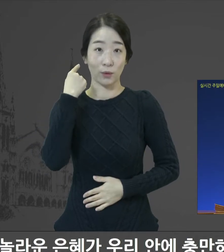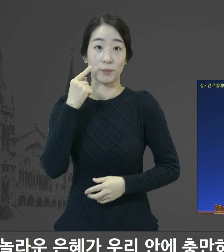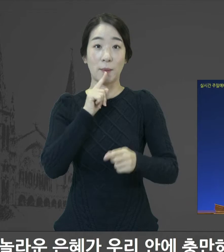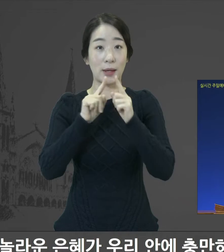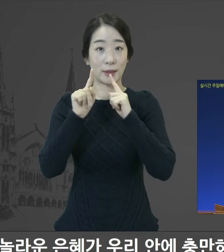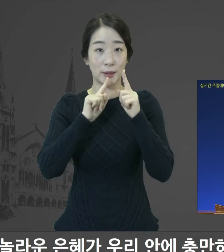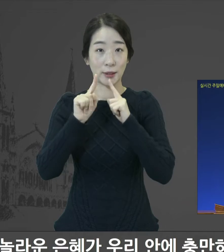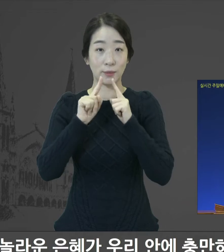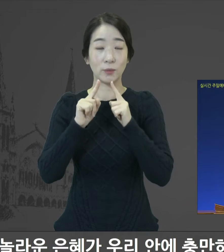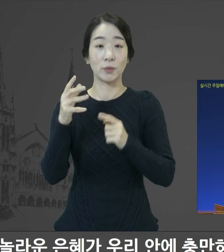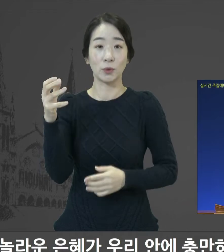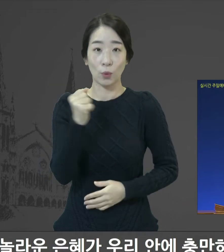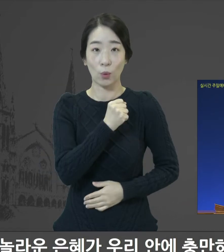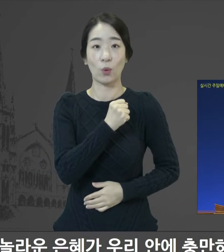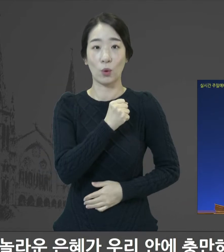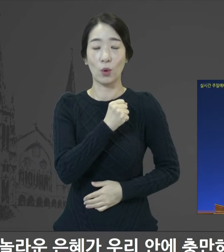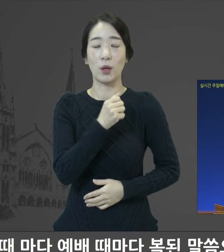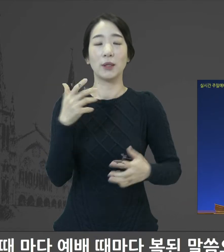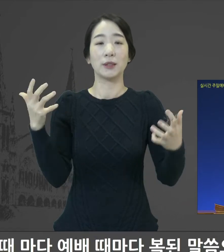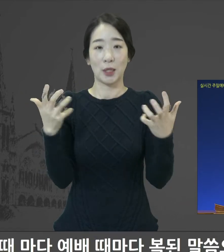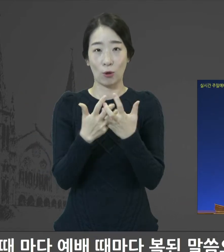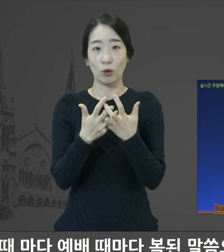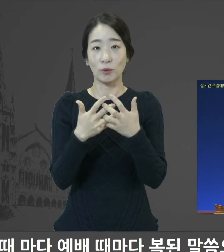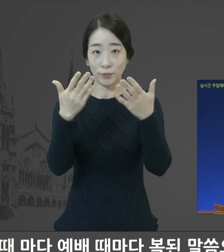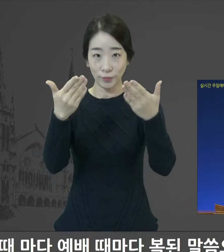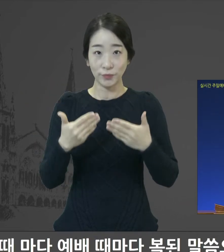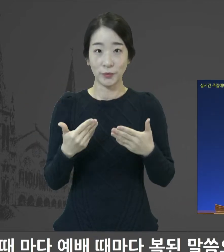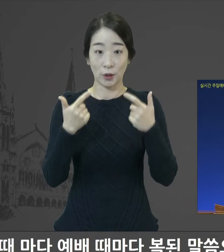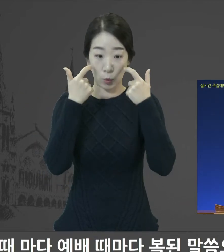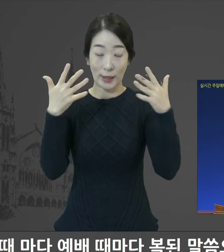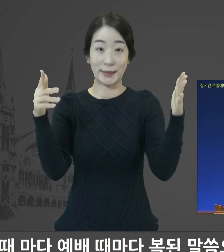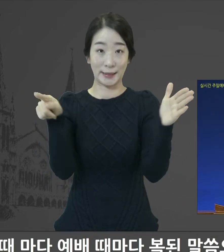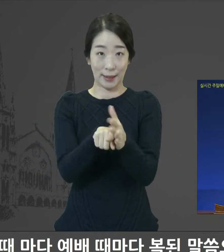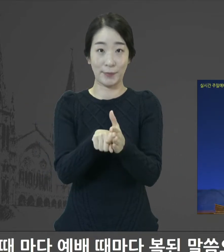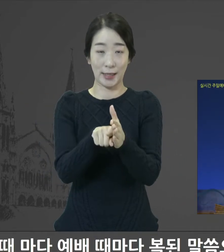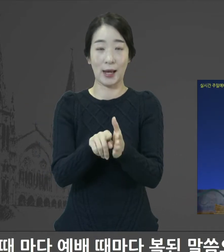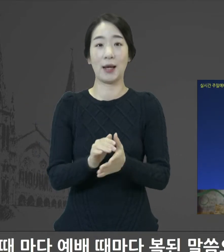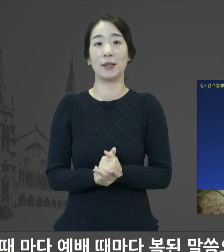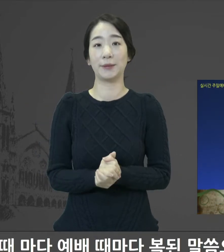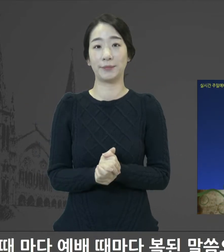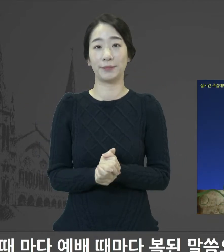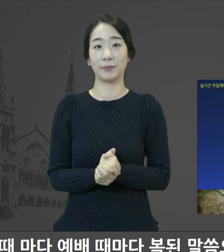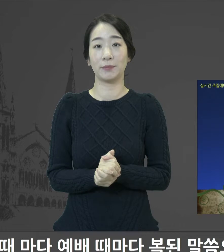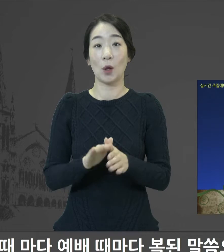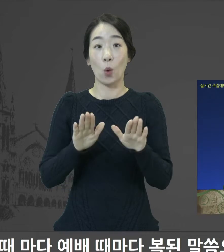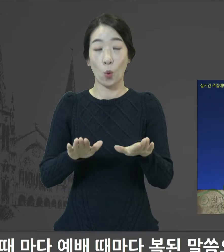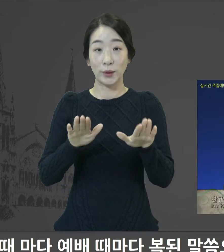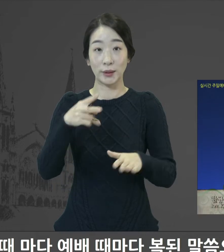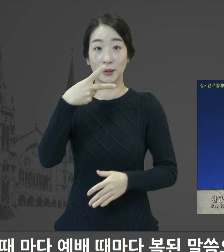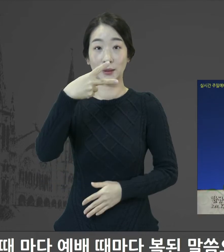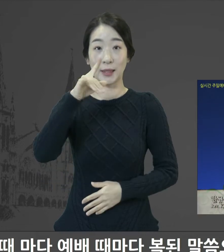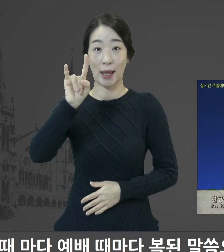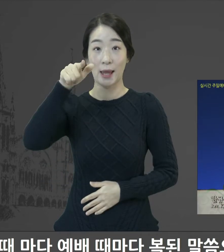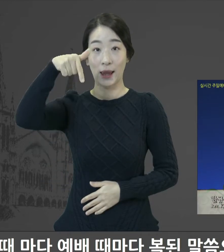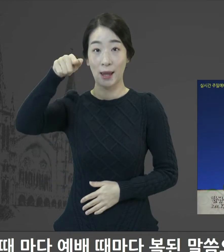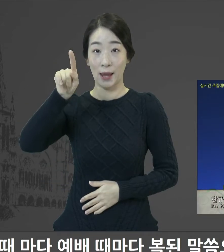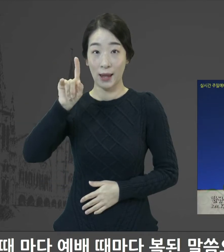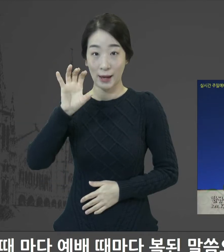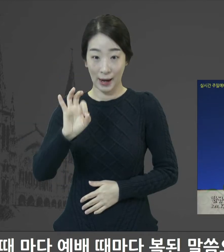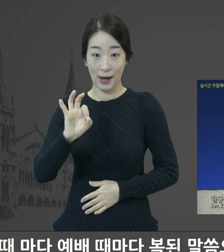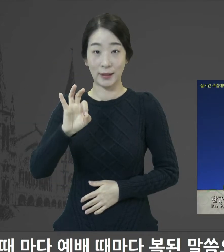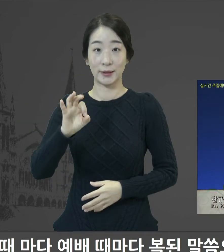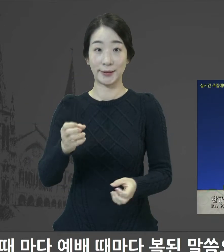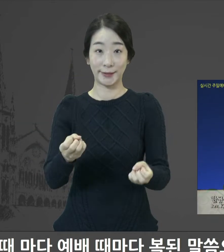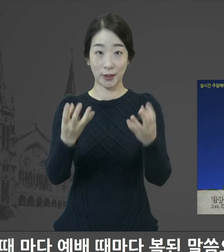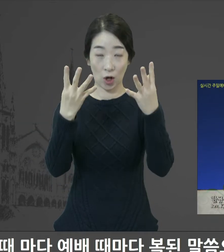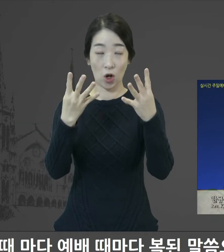소망 가운데 확신합니다. 오늘은 대강절 둘째 주일입니다. 대강절은 예수님의